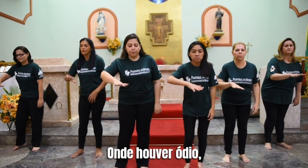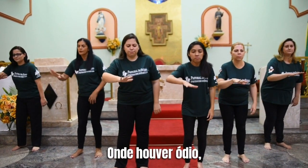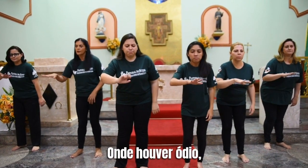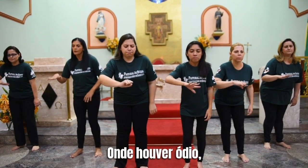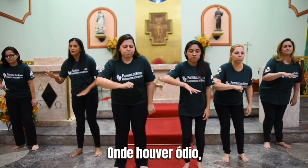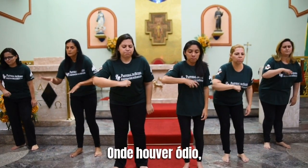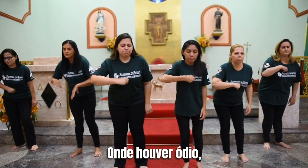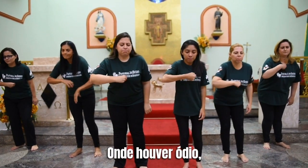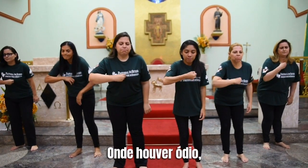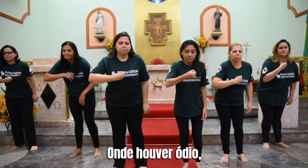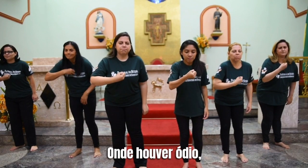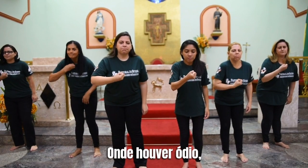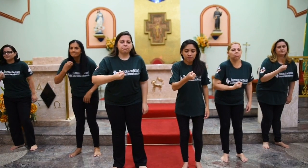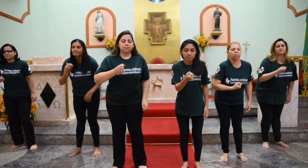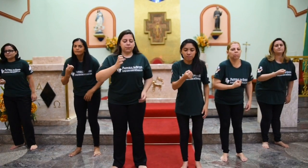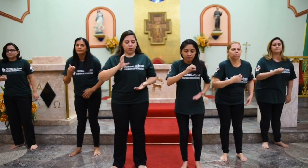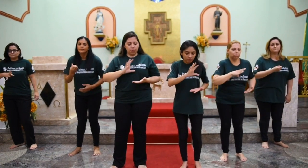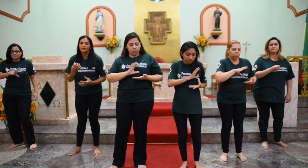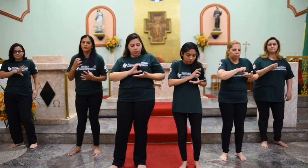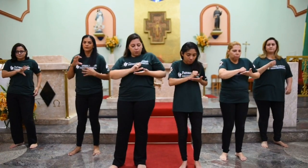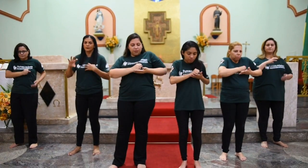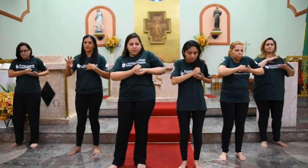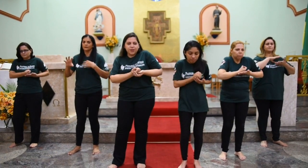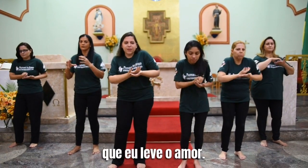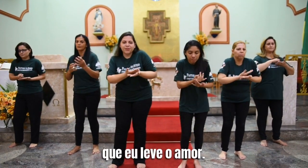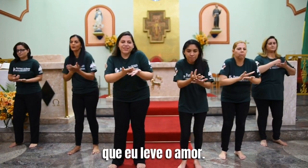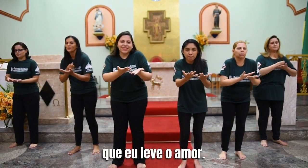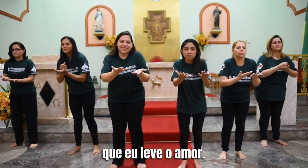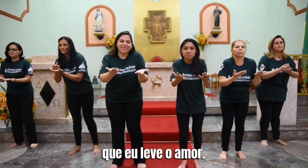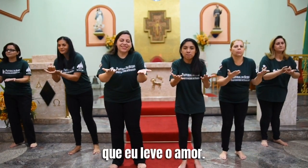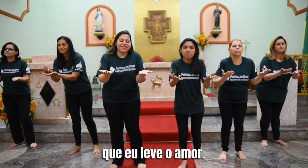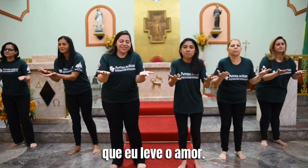Onde houver ódio, que eu leve o amor.